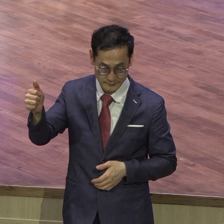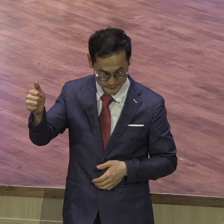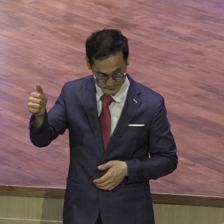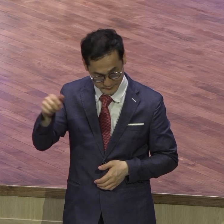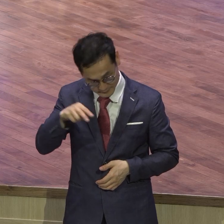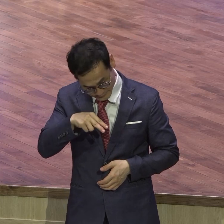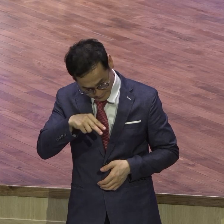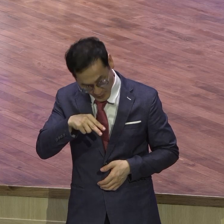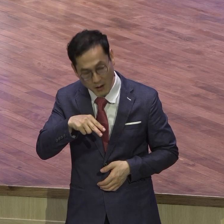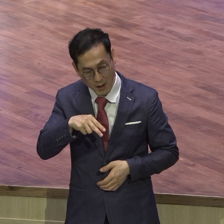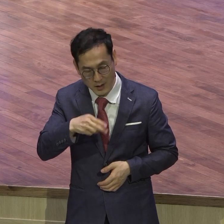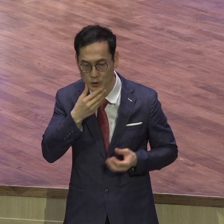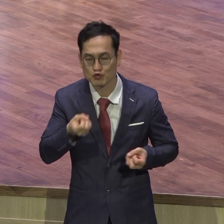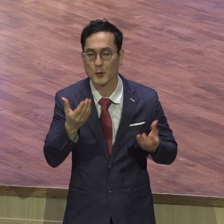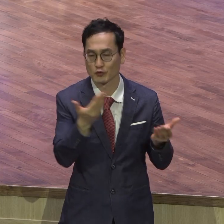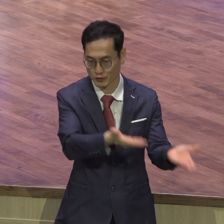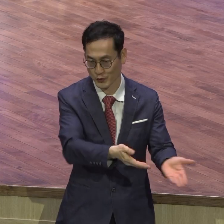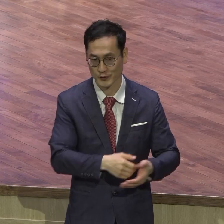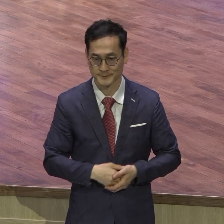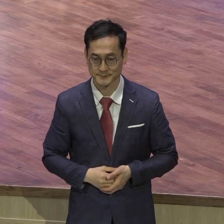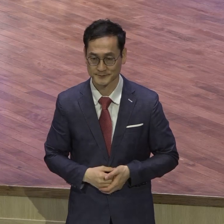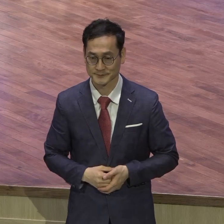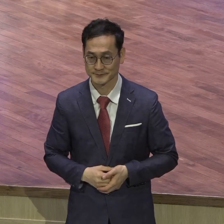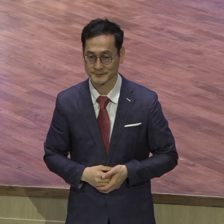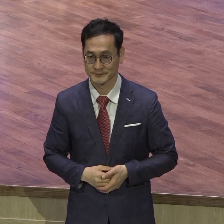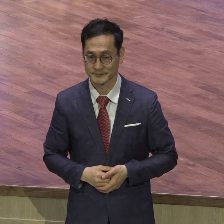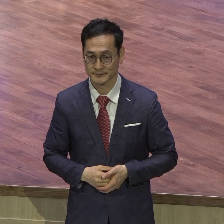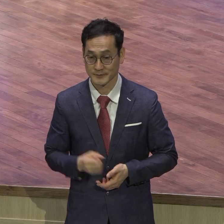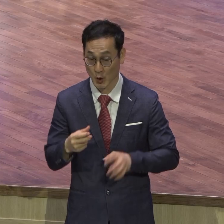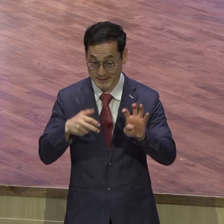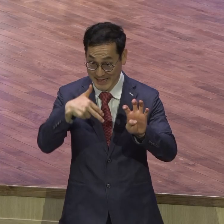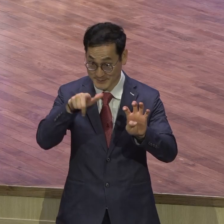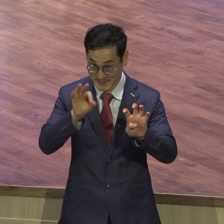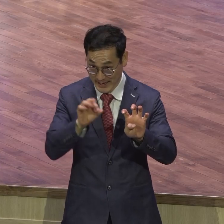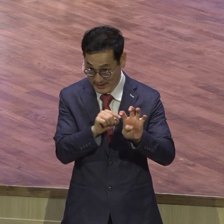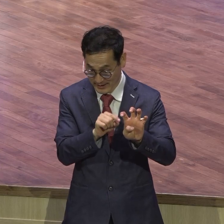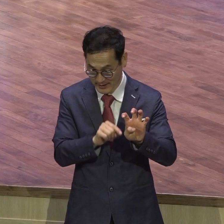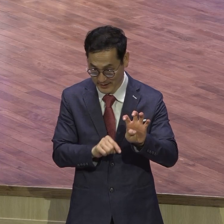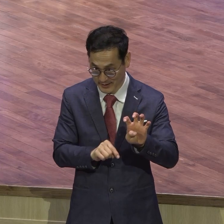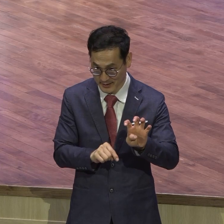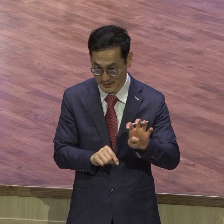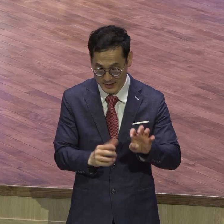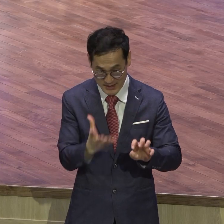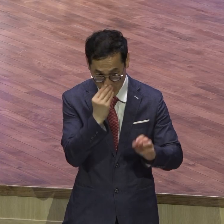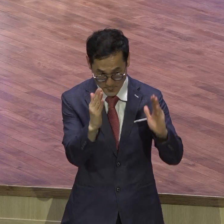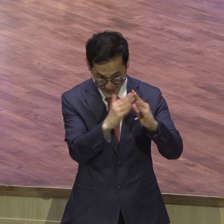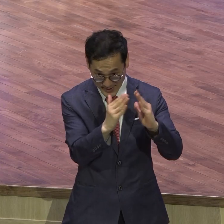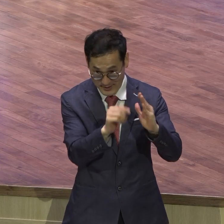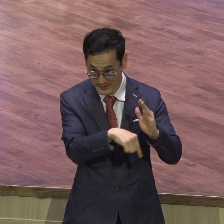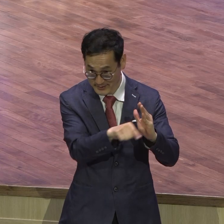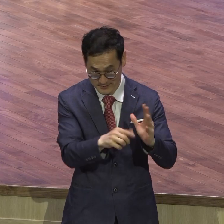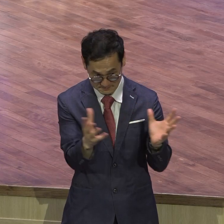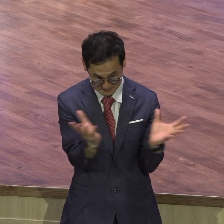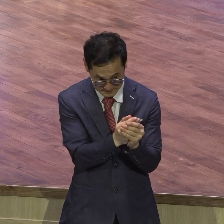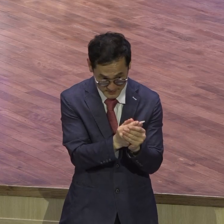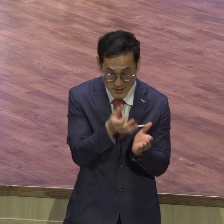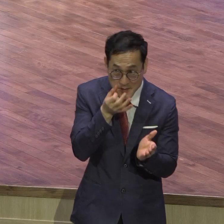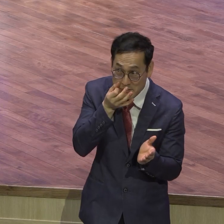출국기의 마지막 장인 이 이 40장의 40장의 말씀은 말씀은 이렇게 이렇게 완성된 완성된 성막을 성막을 하나님께